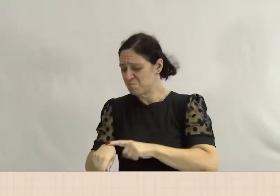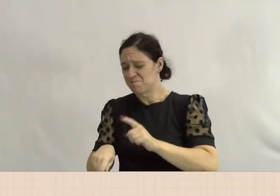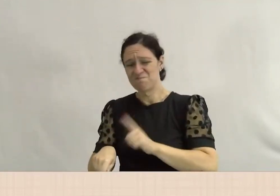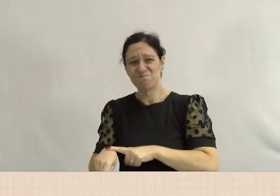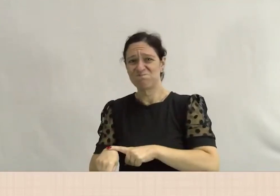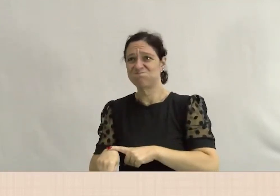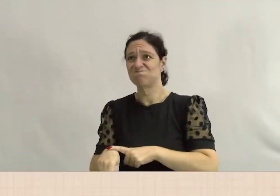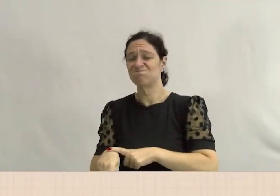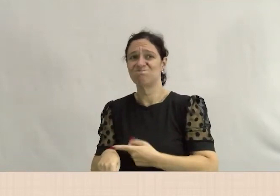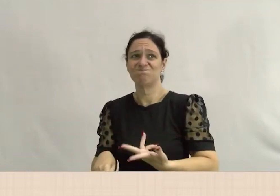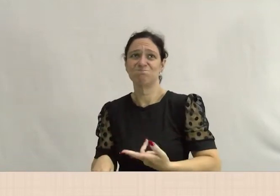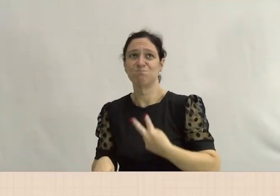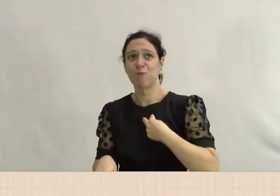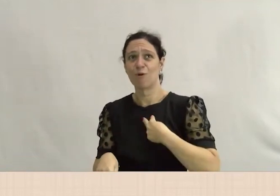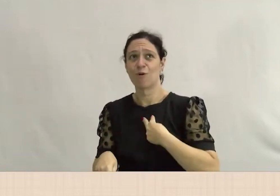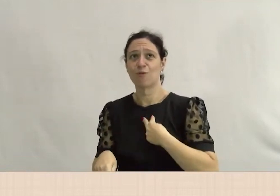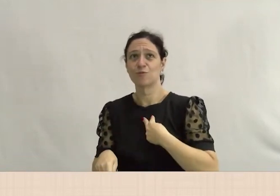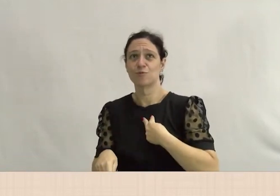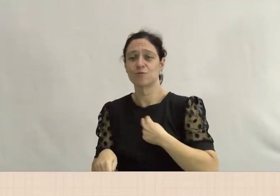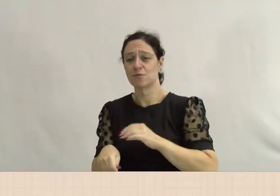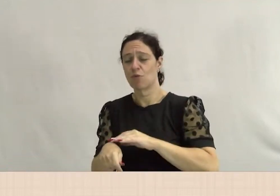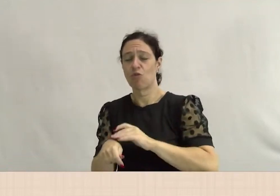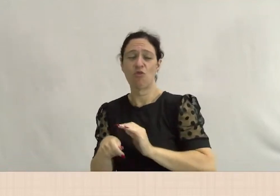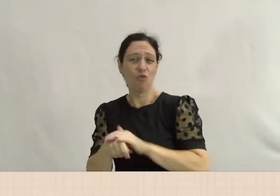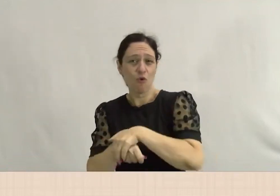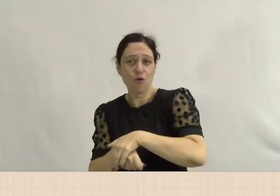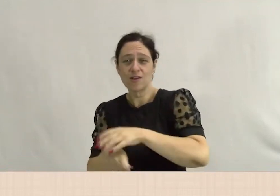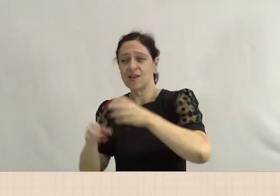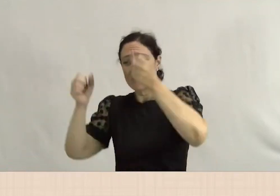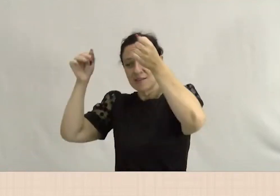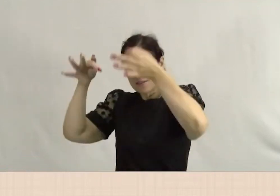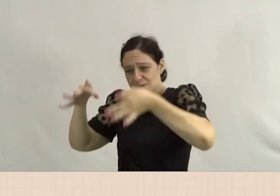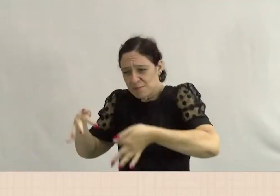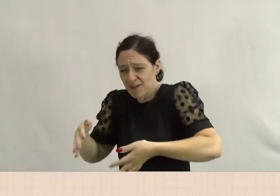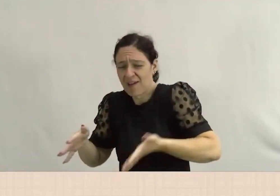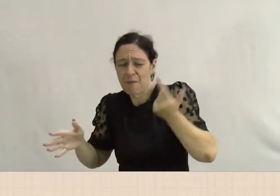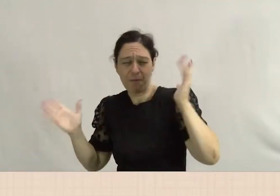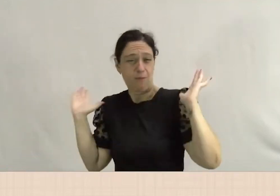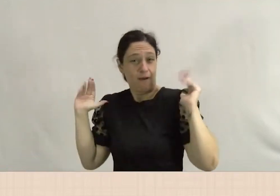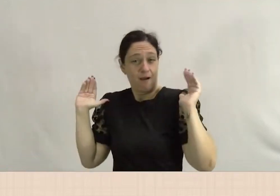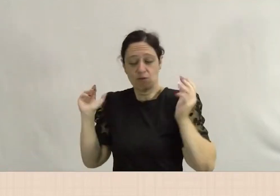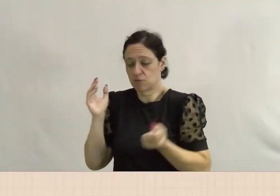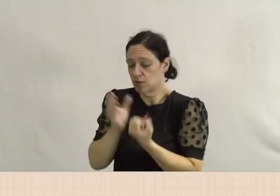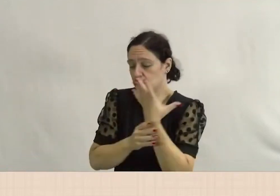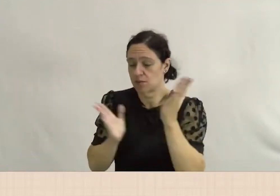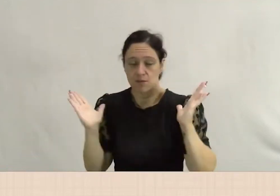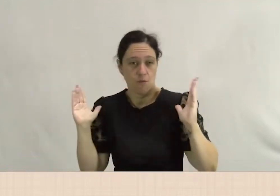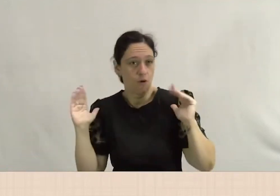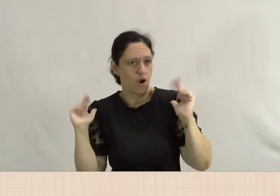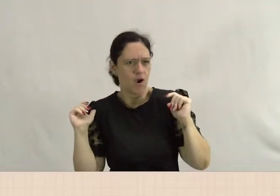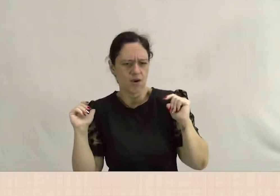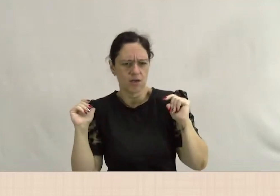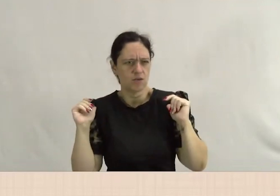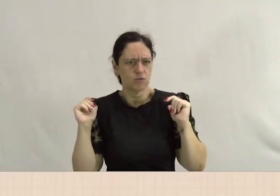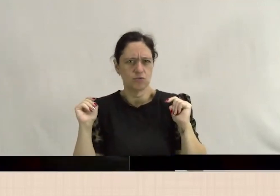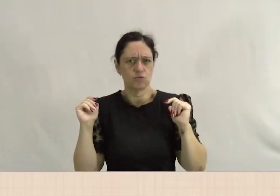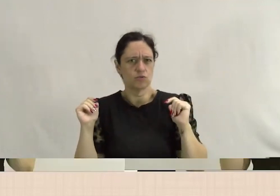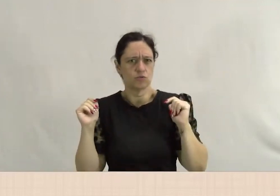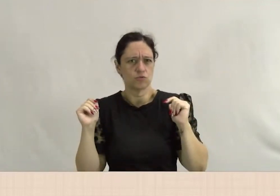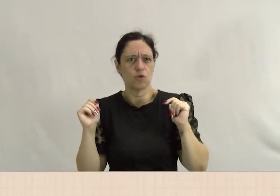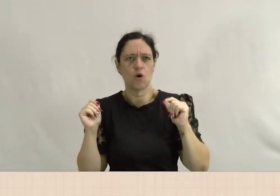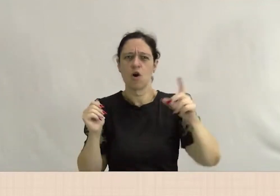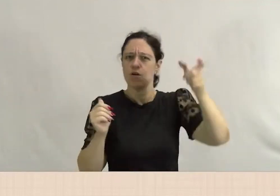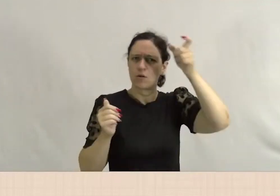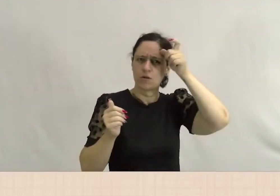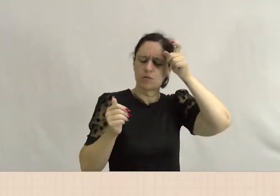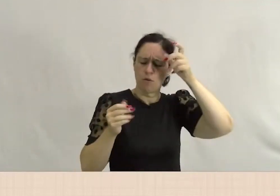começar quando Deus criou os primeiros anjos e a rebelião de